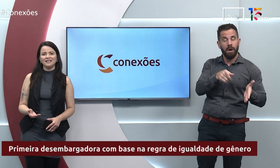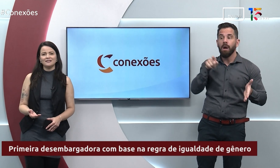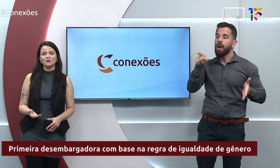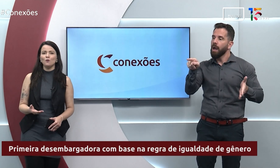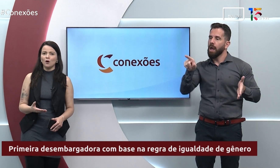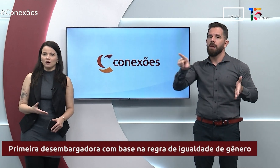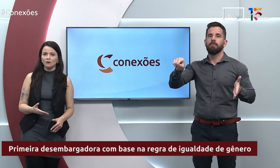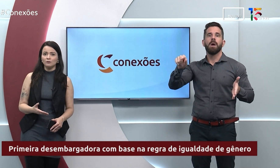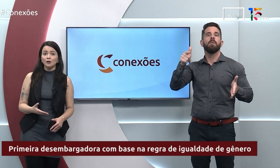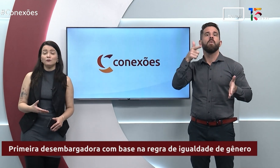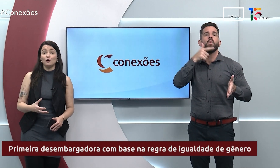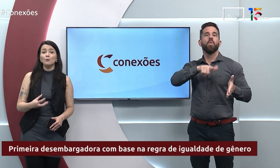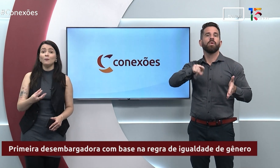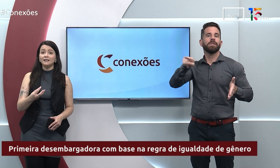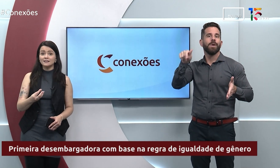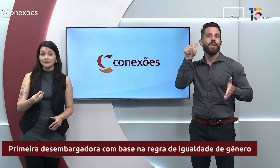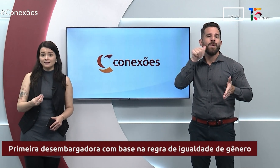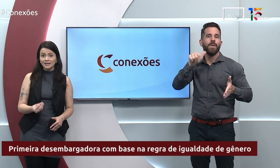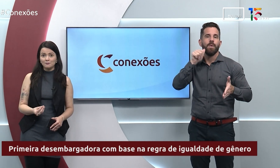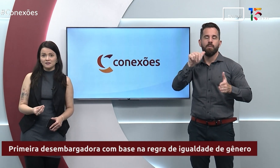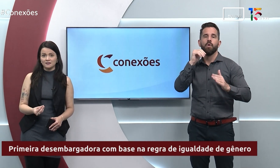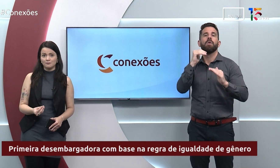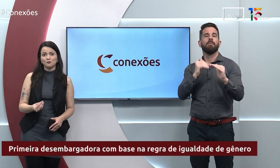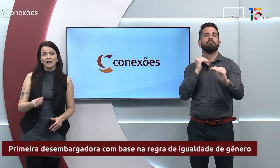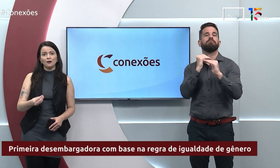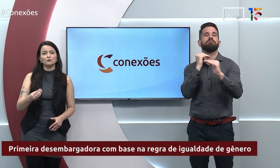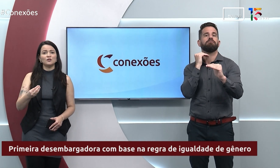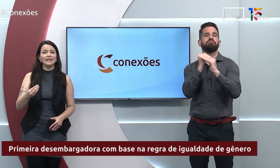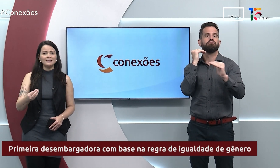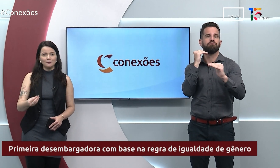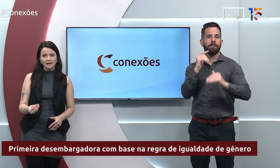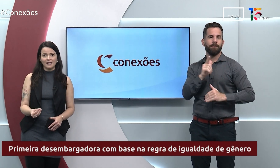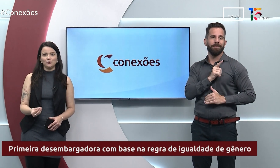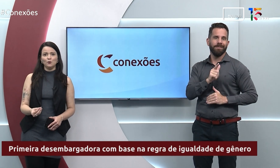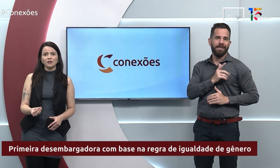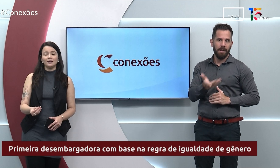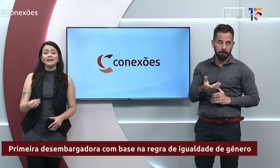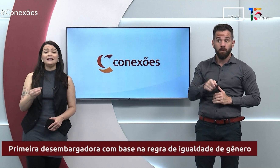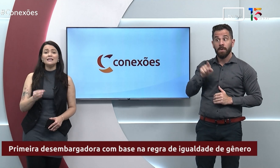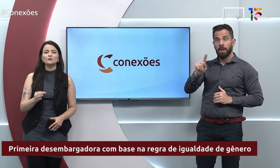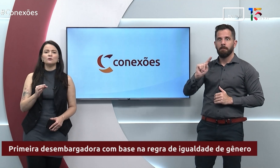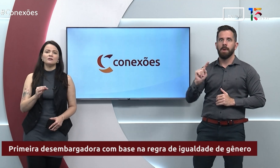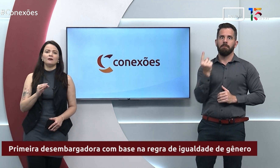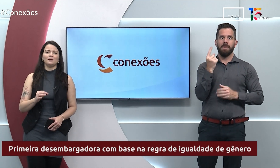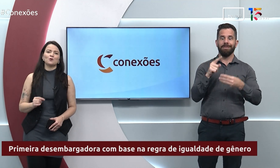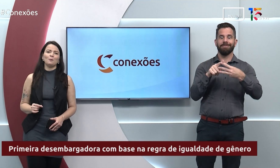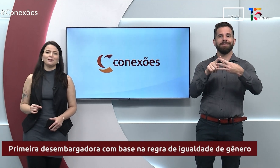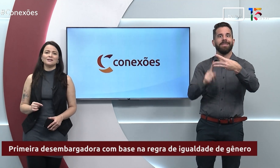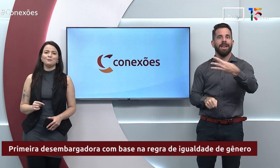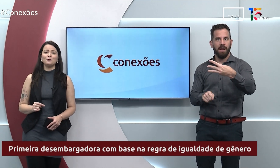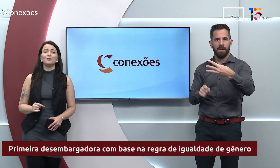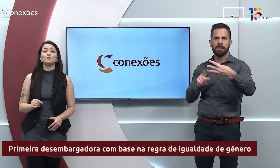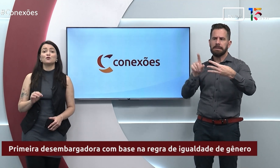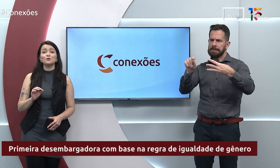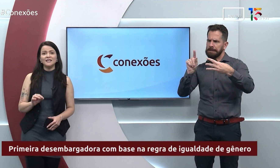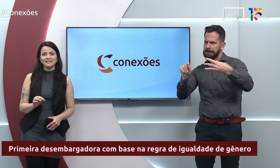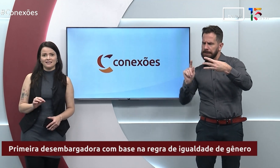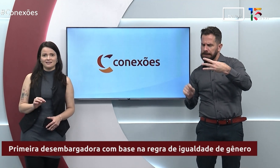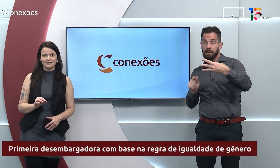primeira vez que o órgão formou uma lista tríplice para o cargo de desembargadora exclusivamente composta